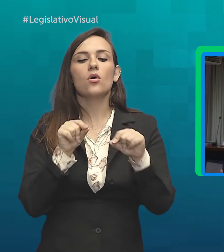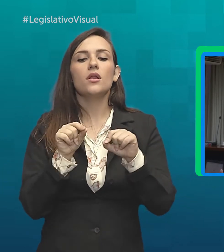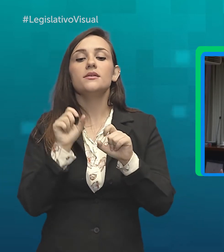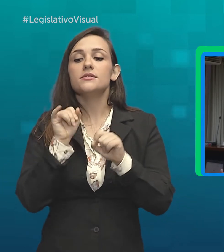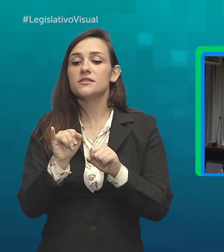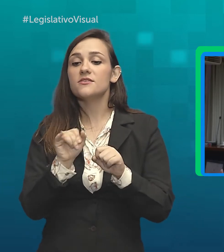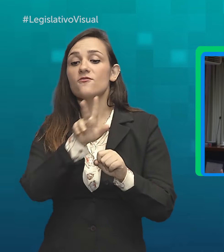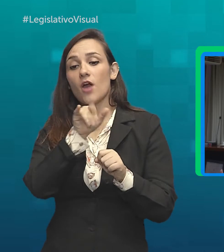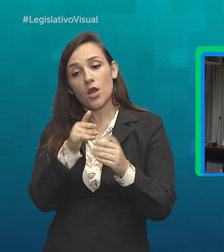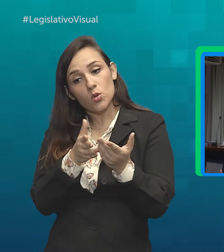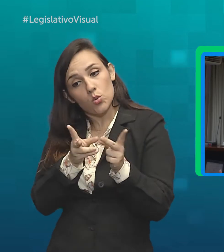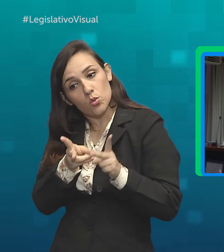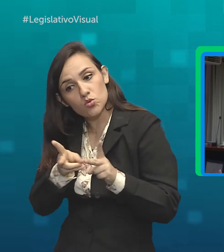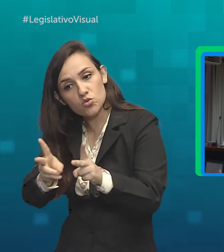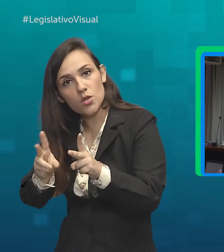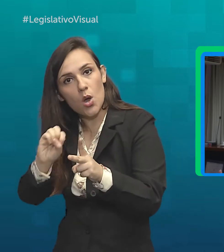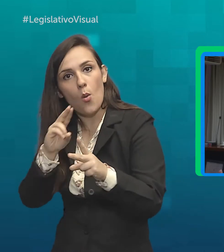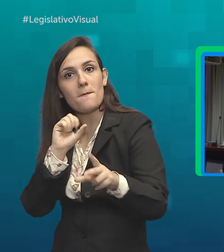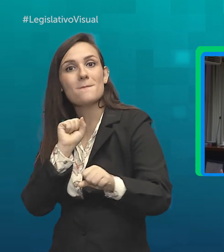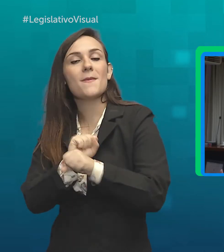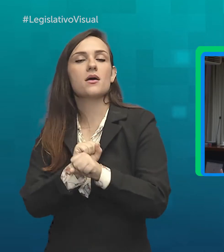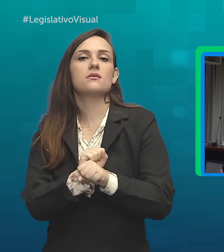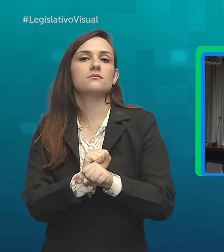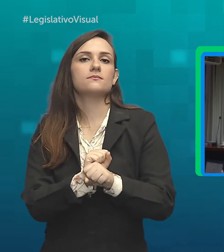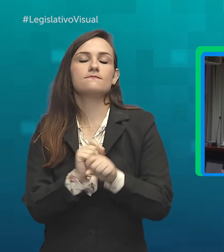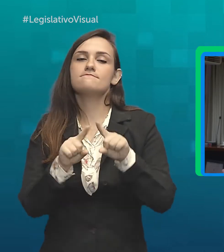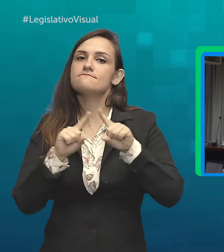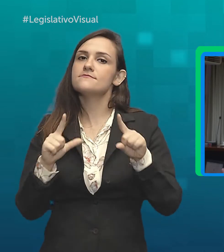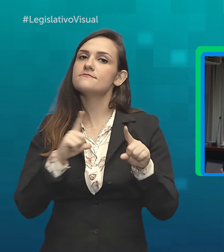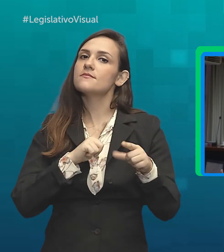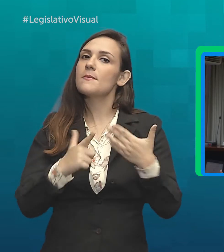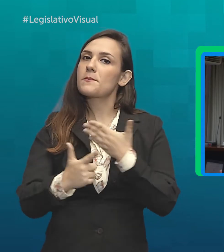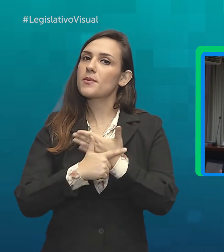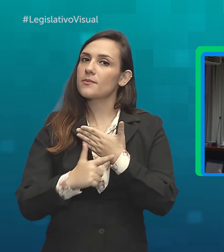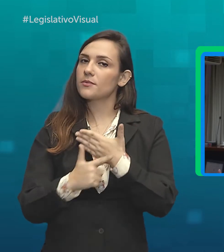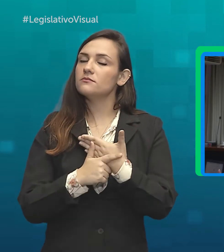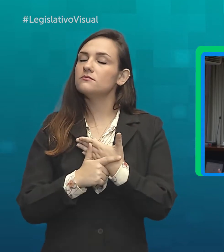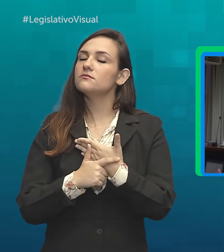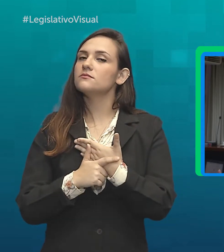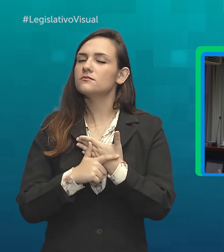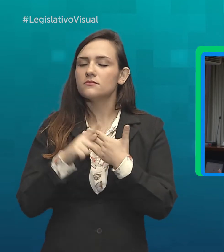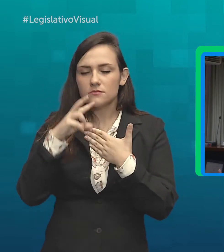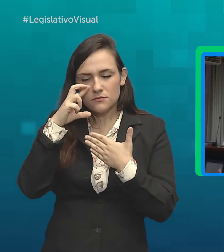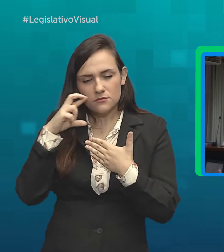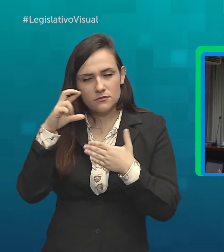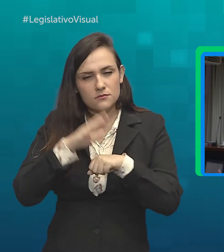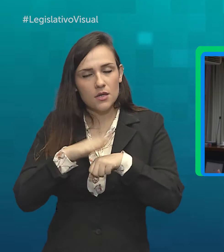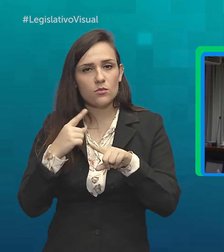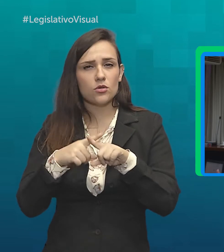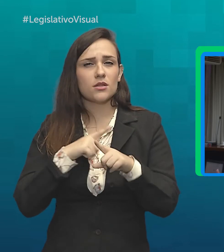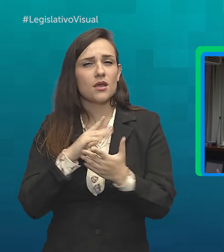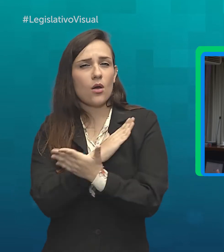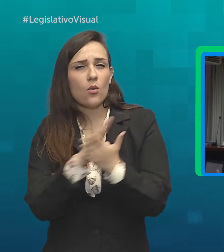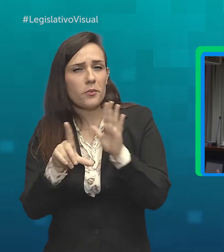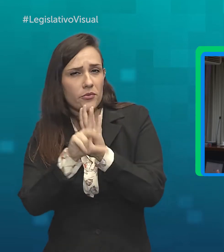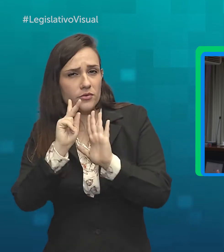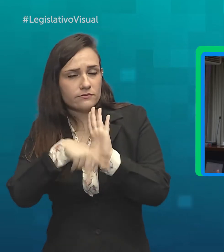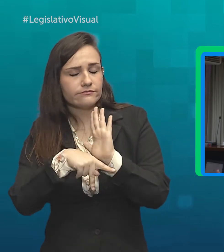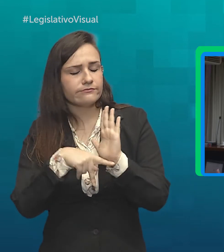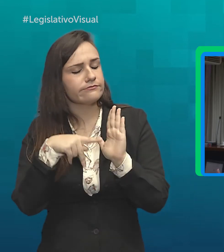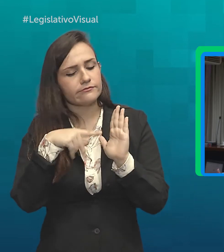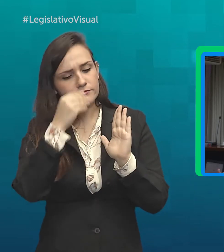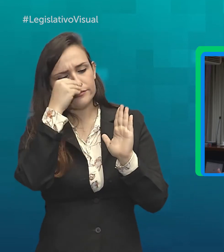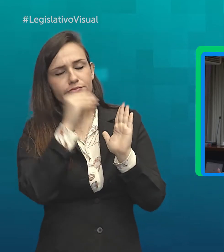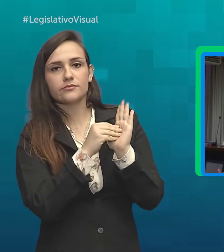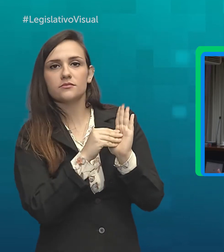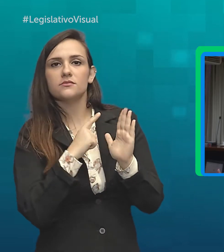o segmento ou não dos projetos. E acho que ela realmente tem que fazer o papel que muitos projetos que tramitam